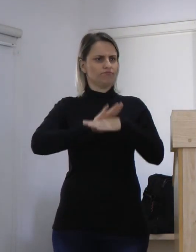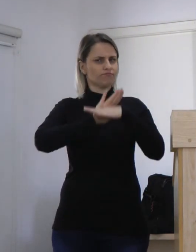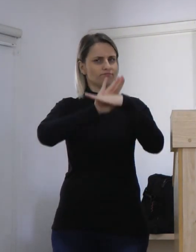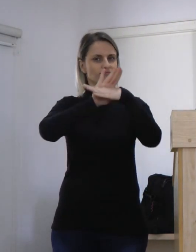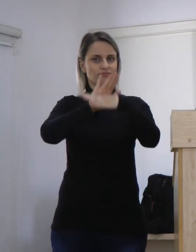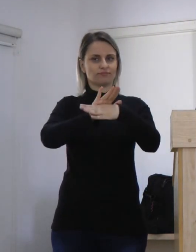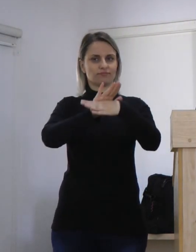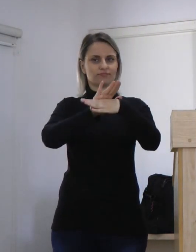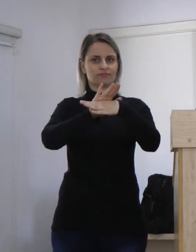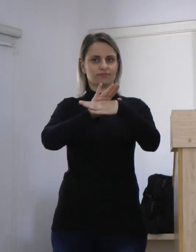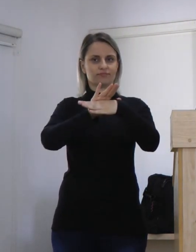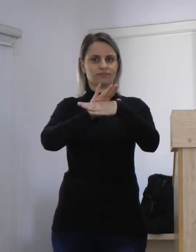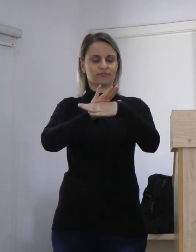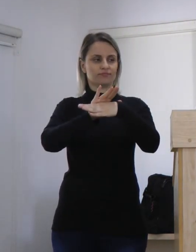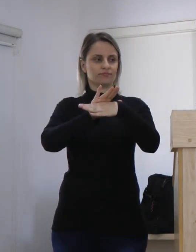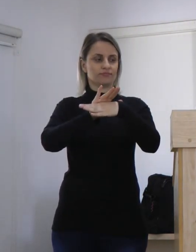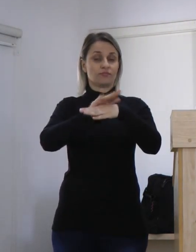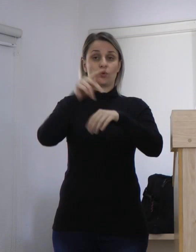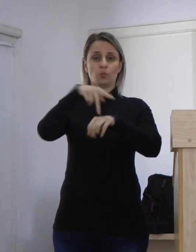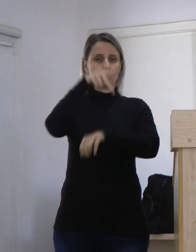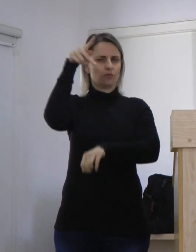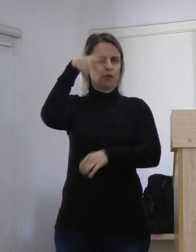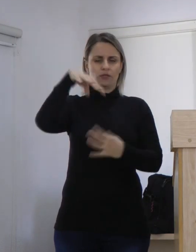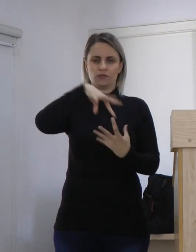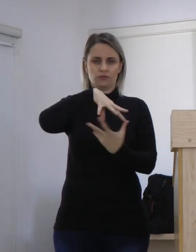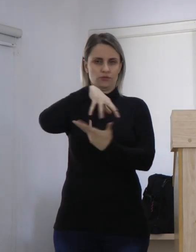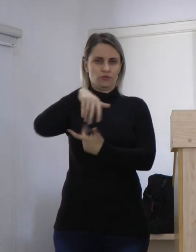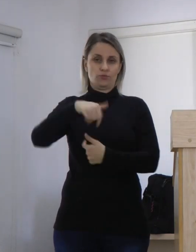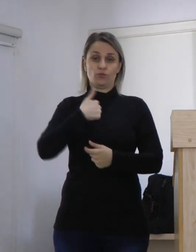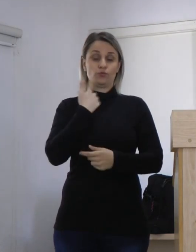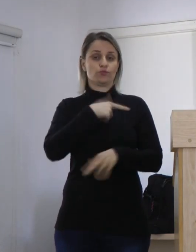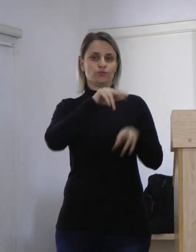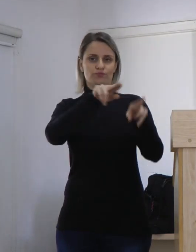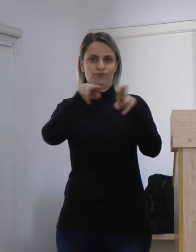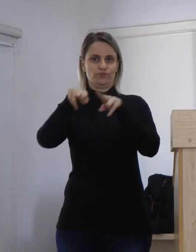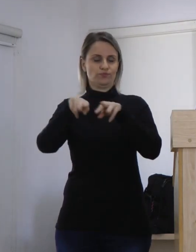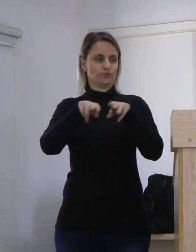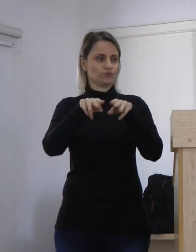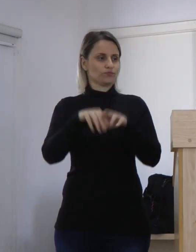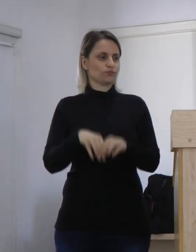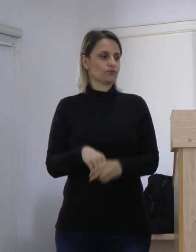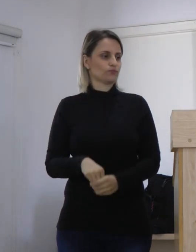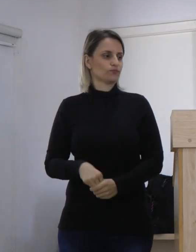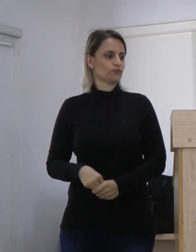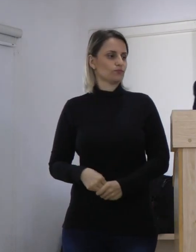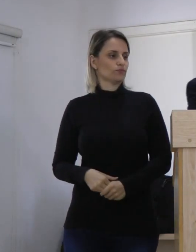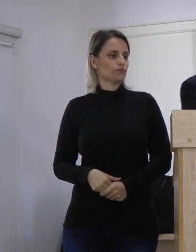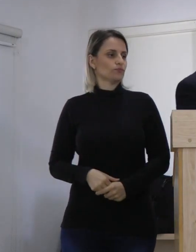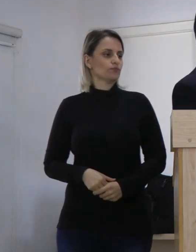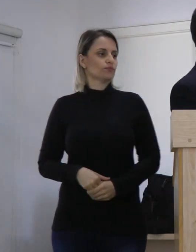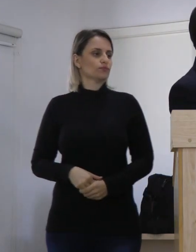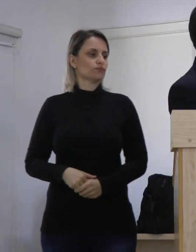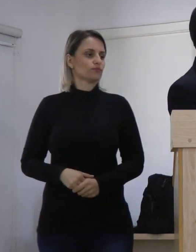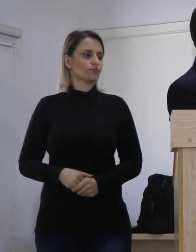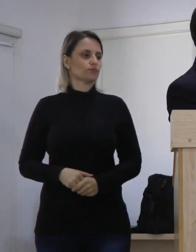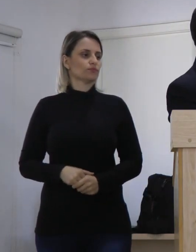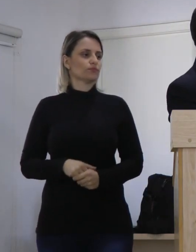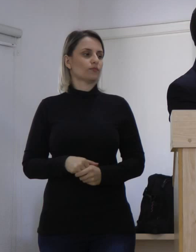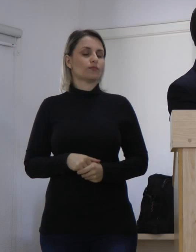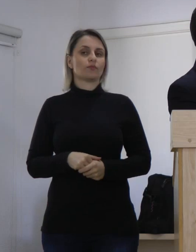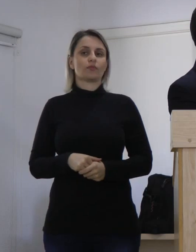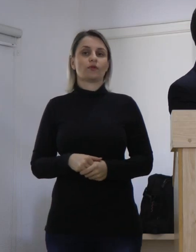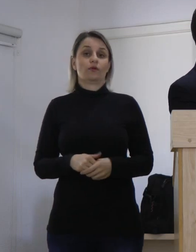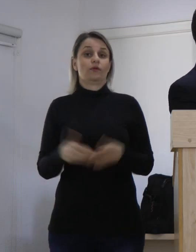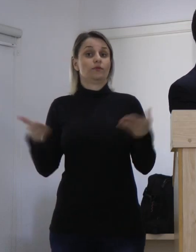o nosso planeta, o nosso país, nossos irmãos. E encerrando, a alegria de Francisco de Assis